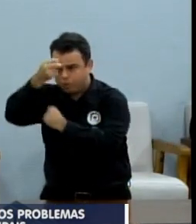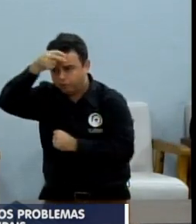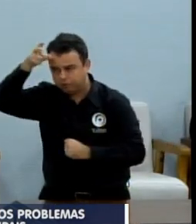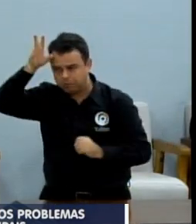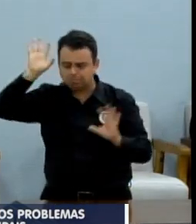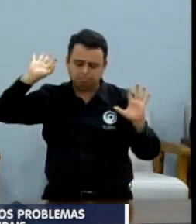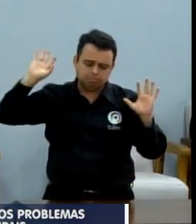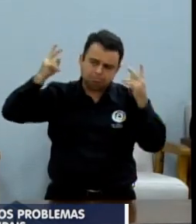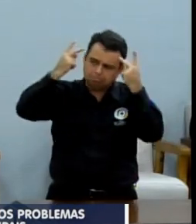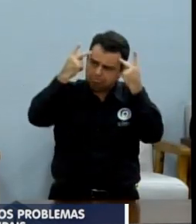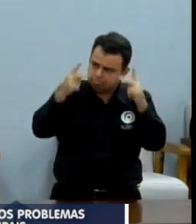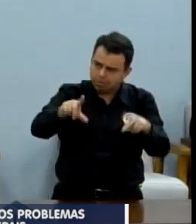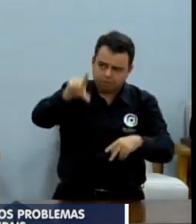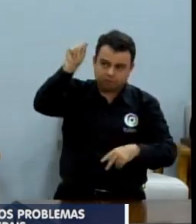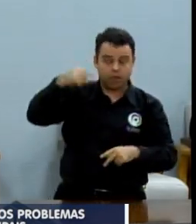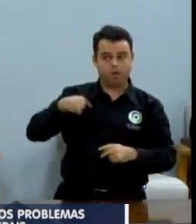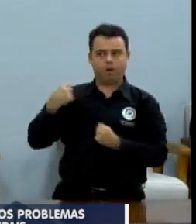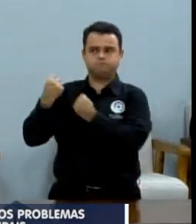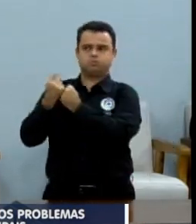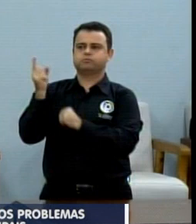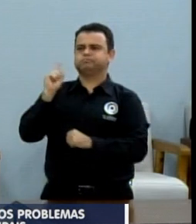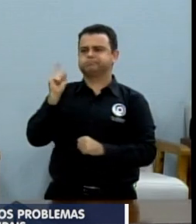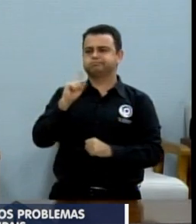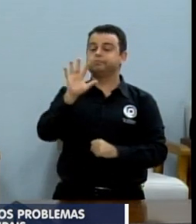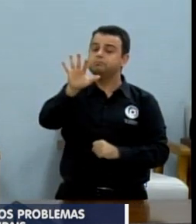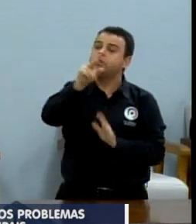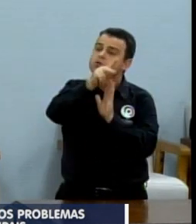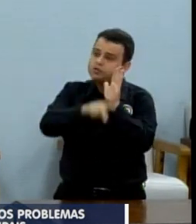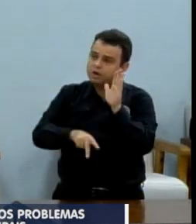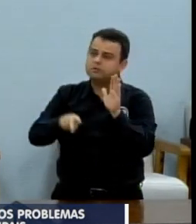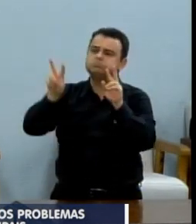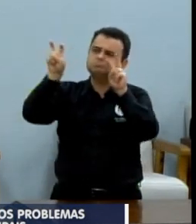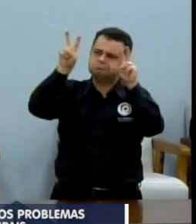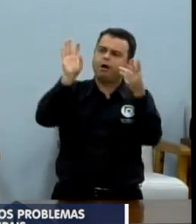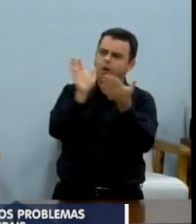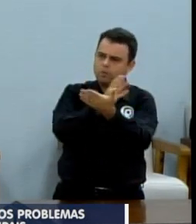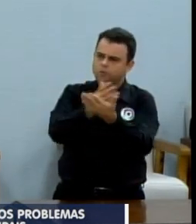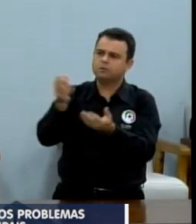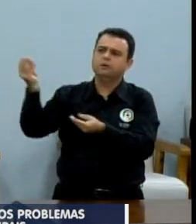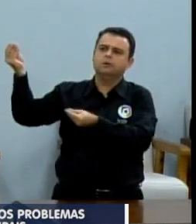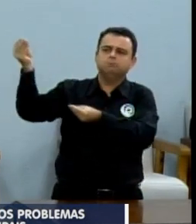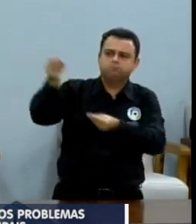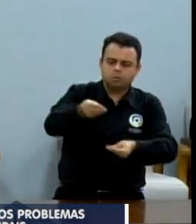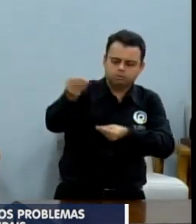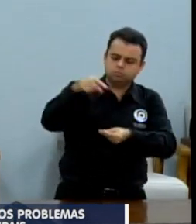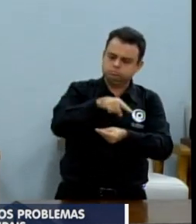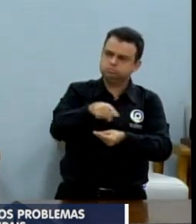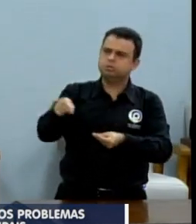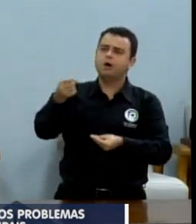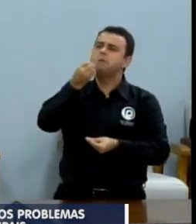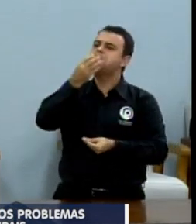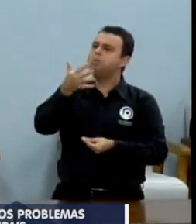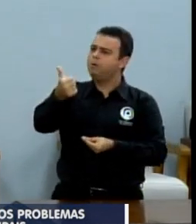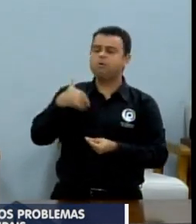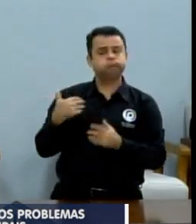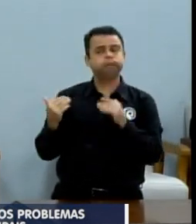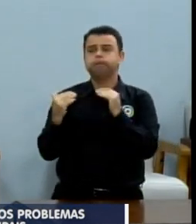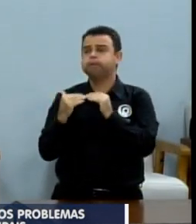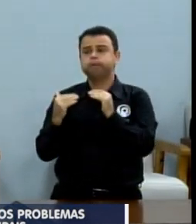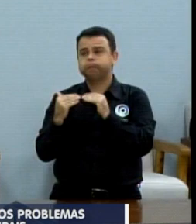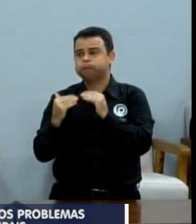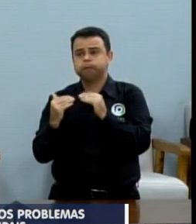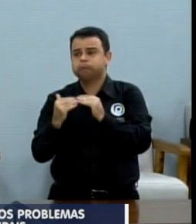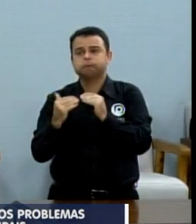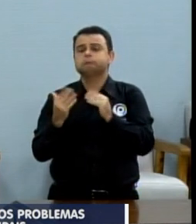base do governo mas a maioria dos projetos que o prefeito envia aqui que eu considero saudável para a cidade Eu voto favorável a maioria